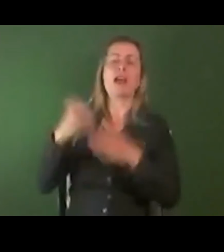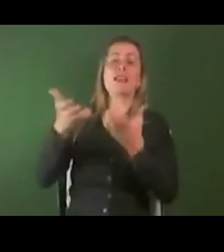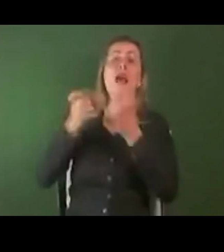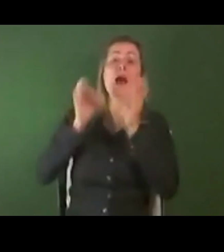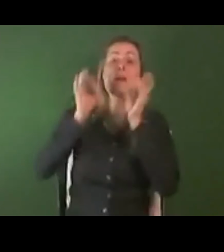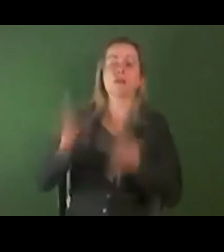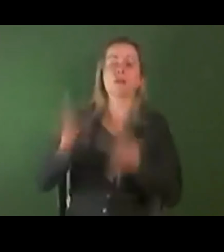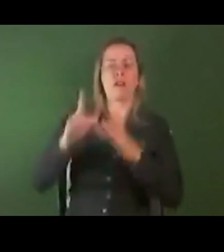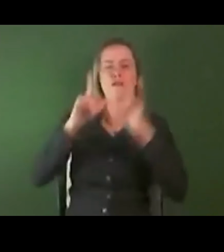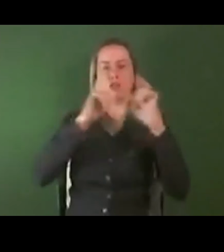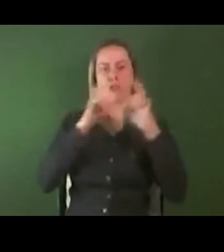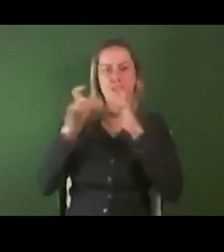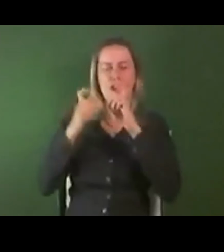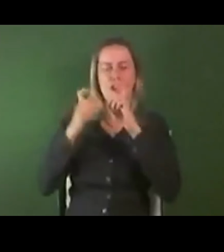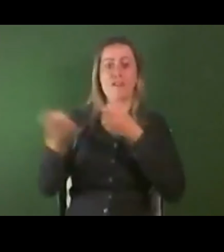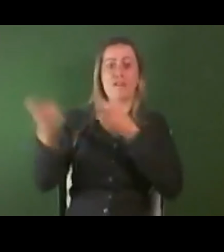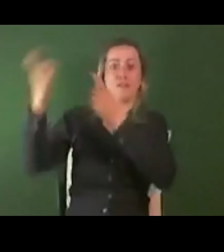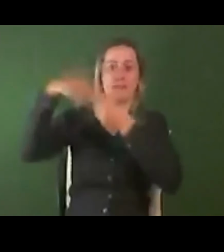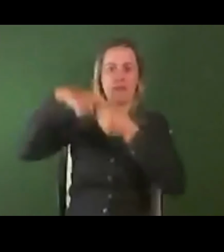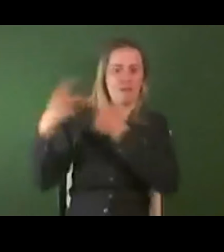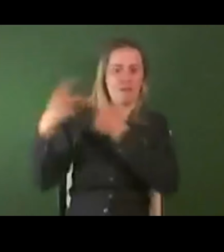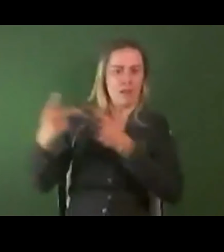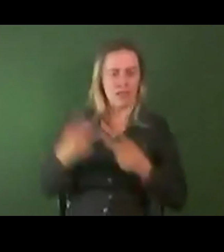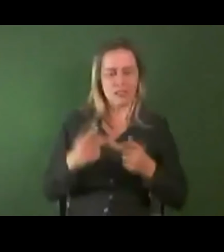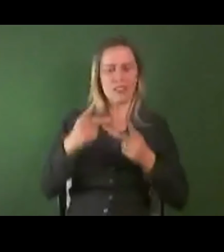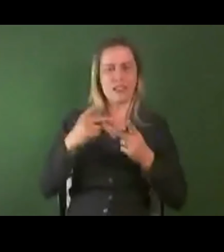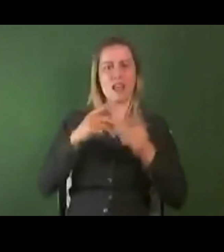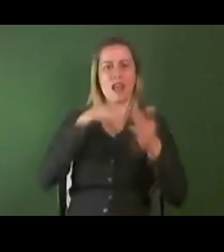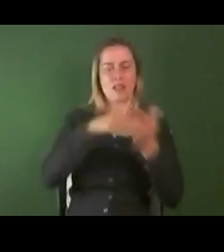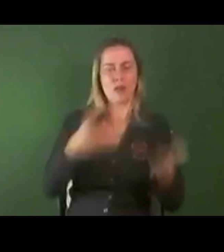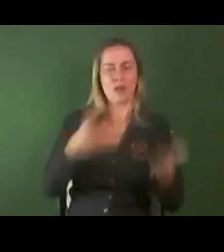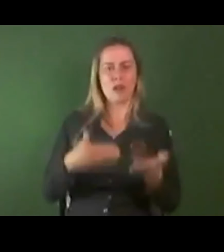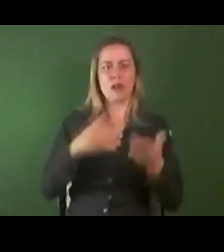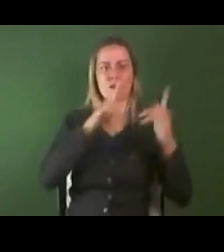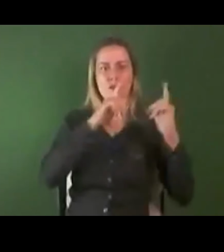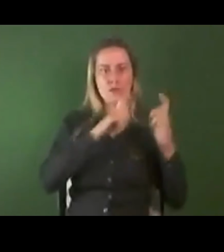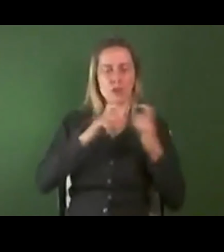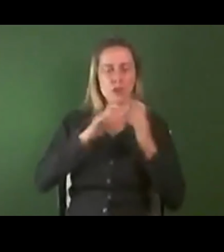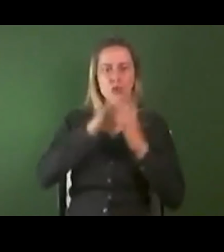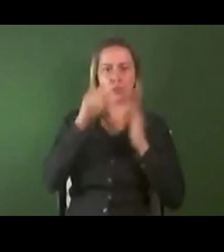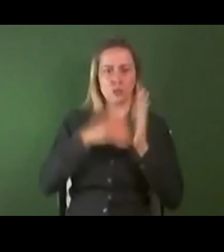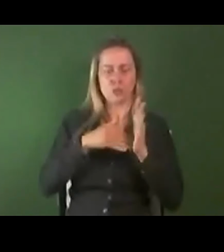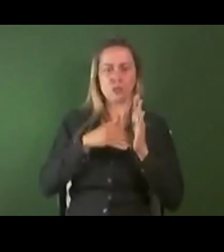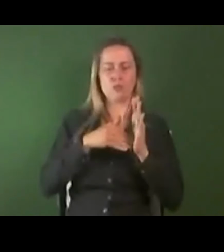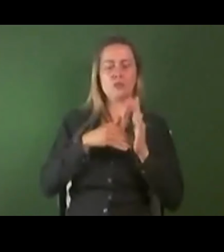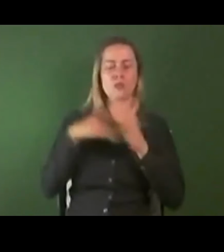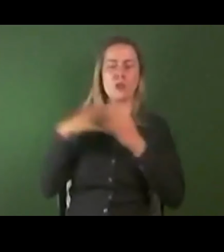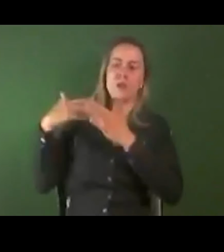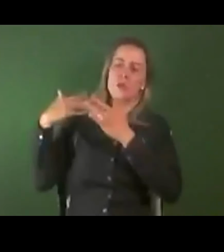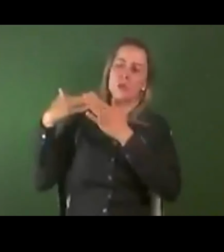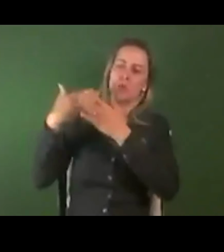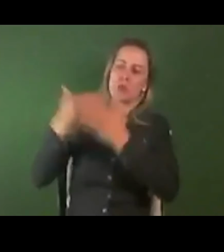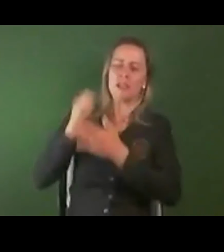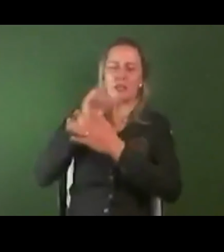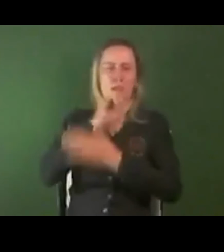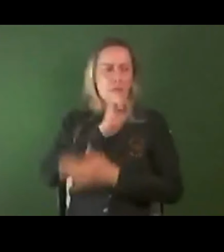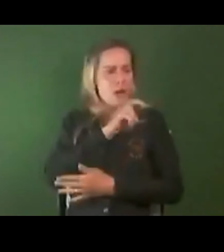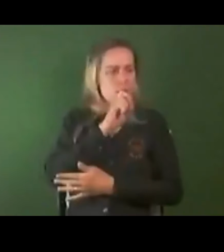revisitar todo o acervo de tudo que ele tinha feito até então e olhar para esse acervo fotográfico as imagens que ele